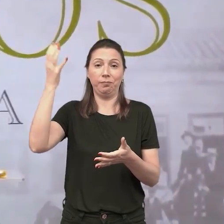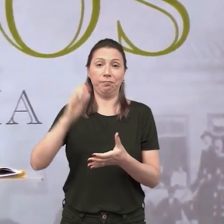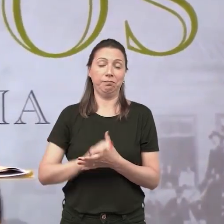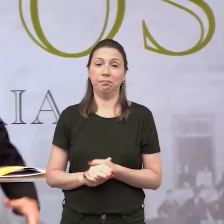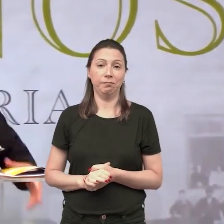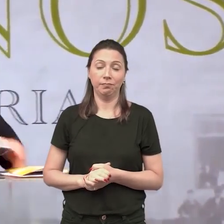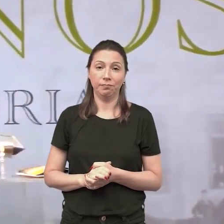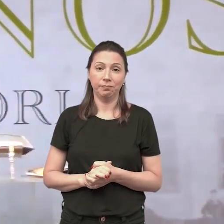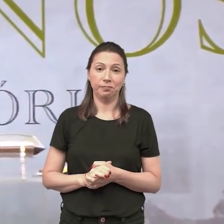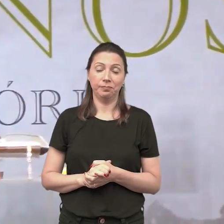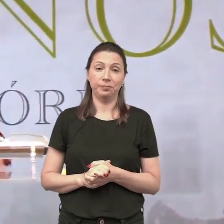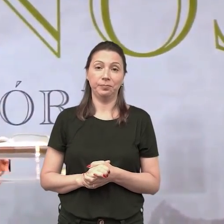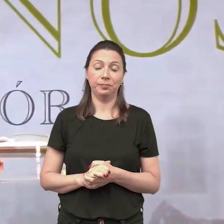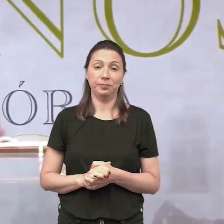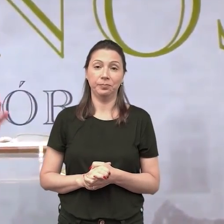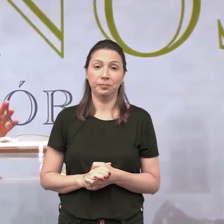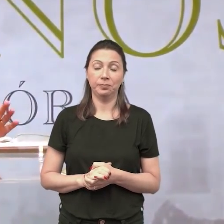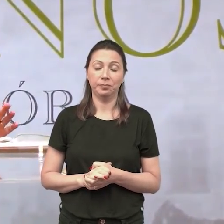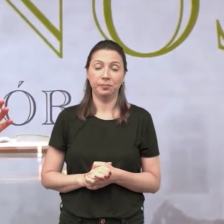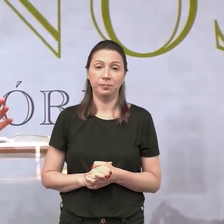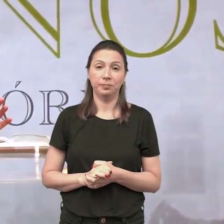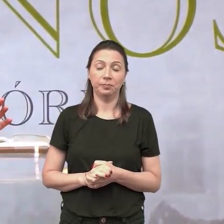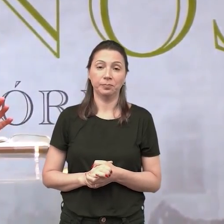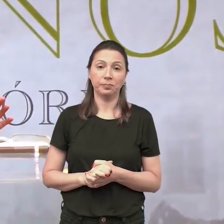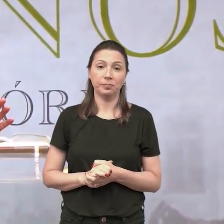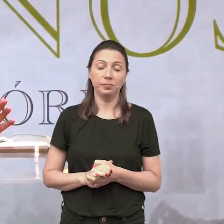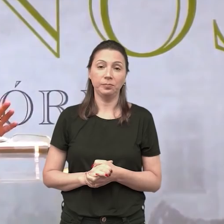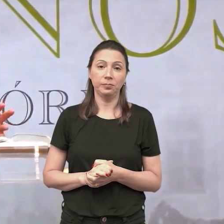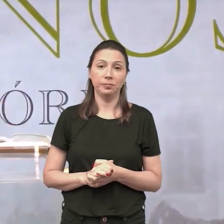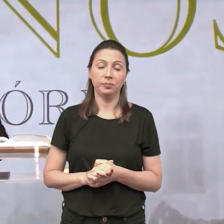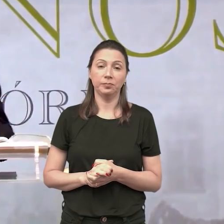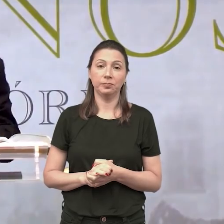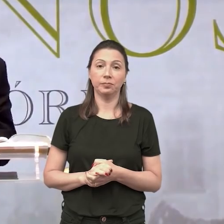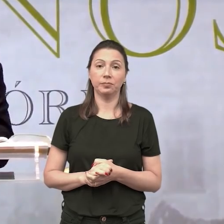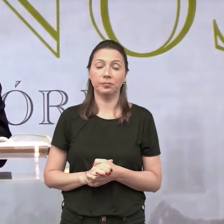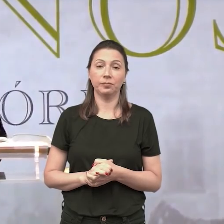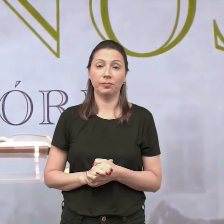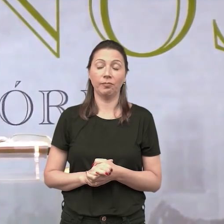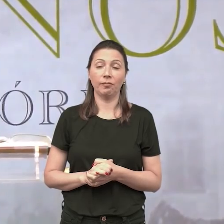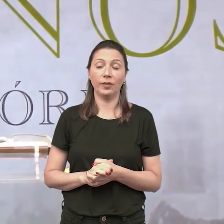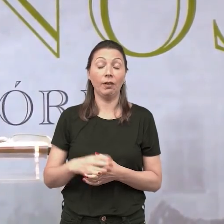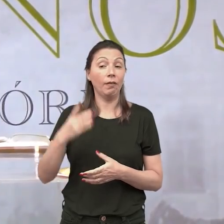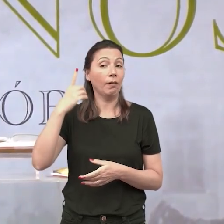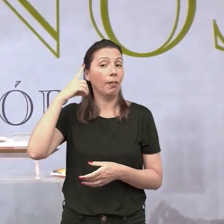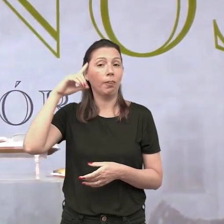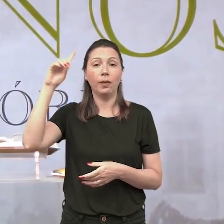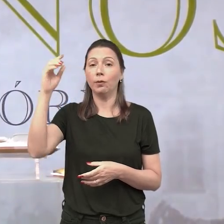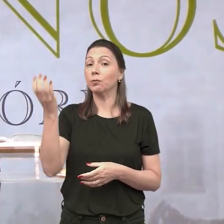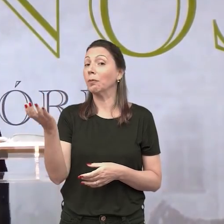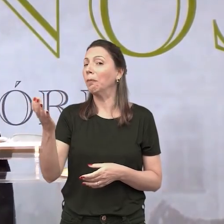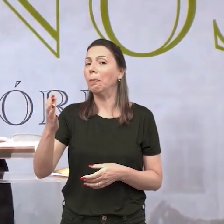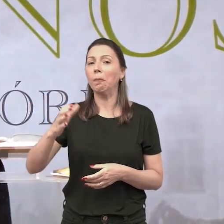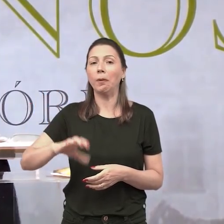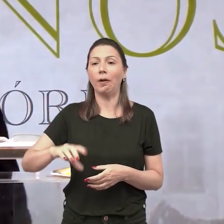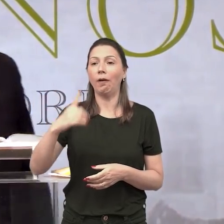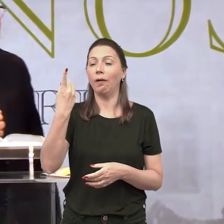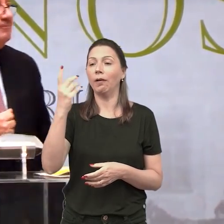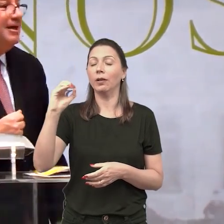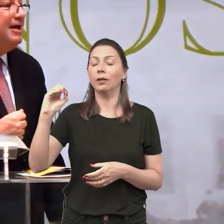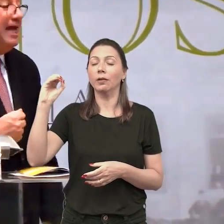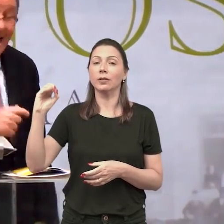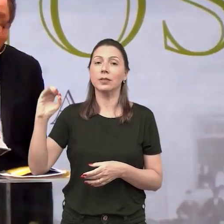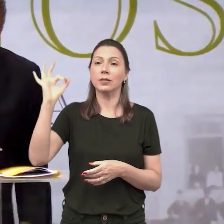Agora eu estou certo. Essa é a vontade de Deus. Cuidado. Porque Deus não está querendo que você tenha o quê? 100% de